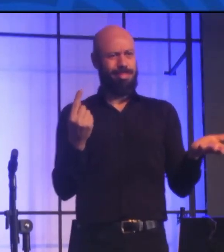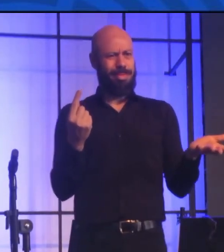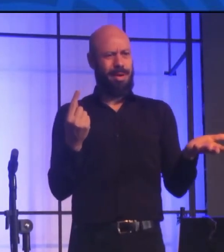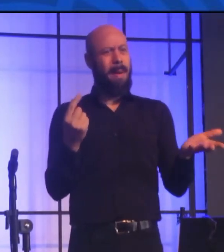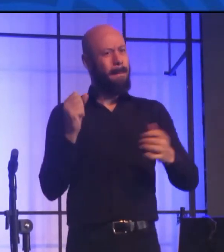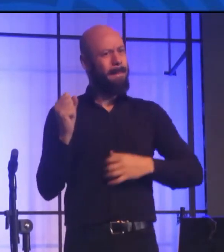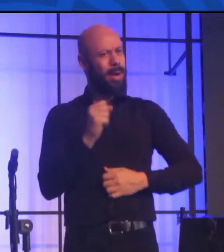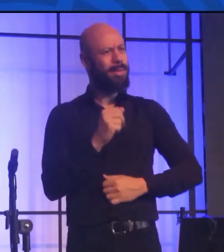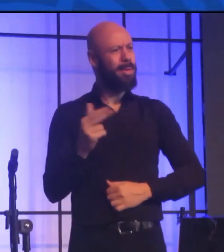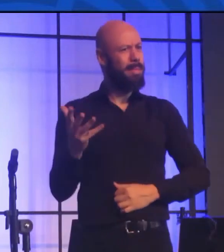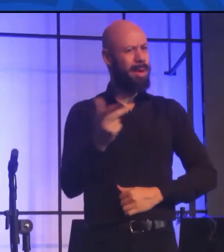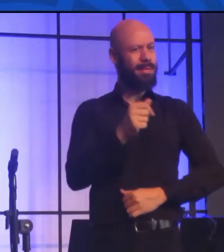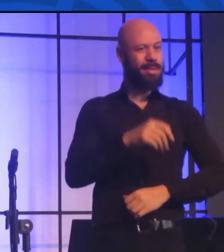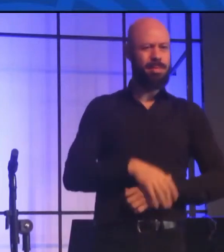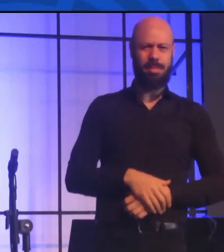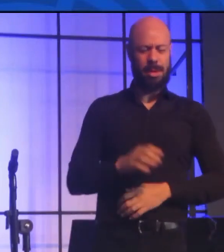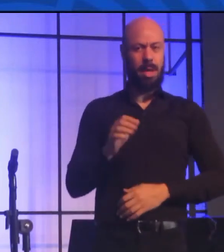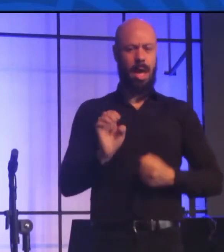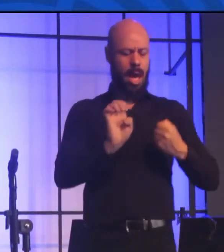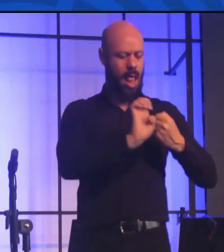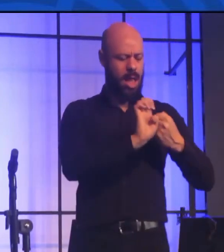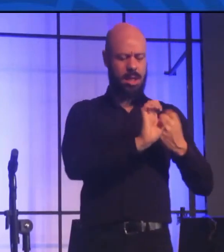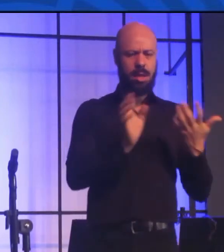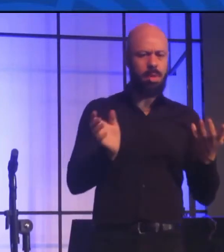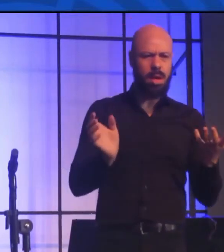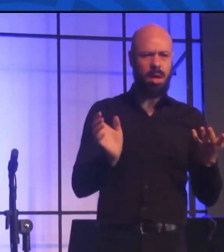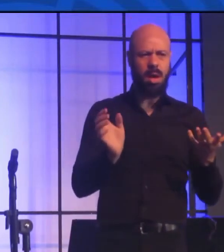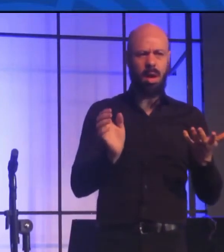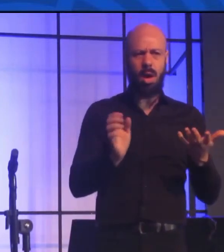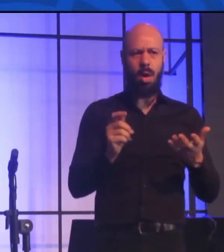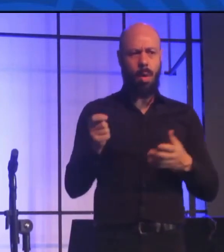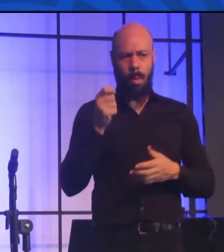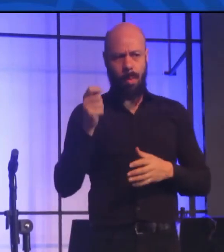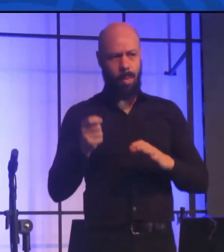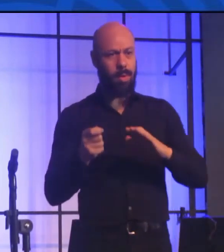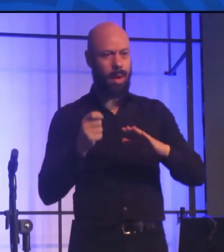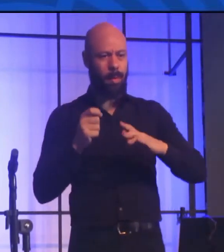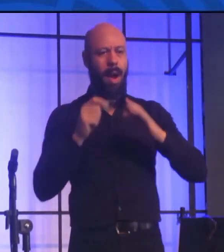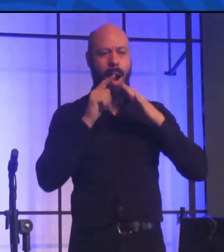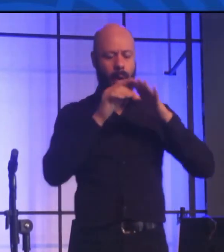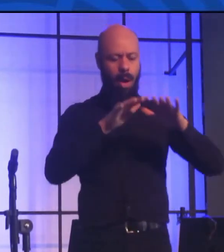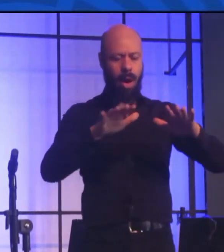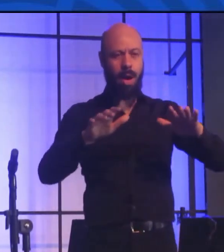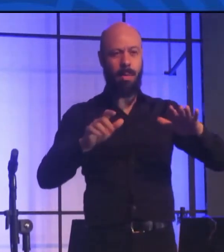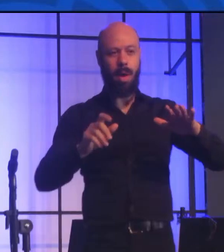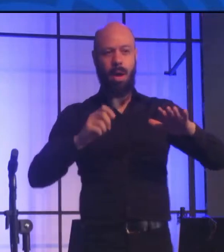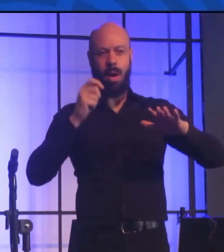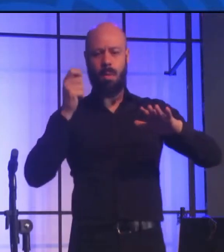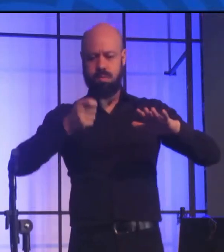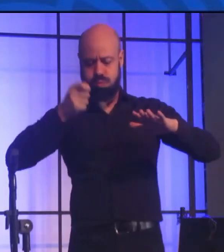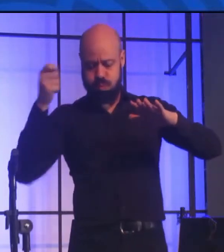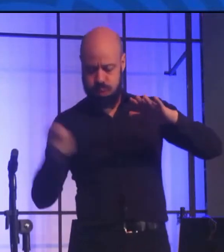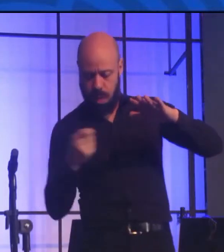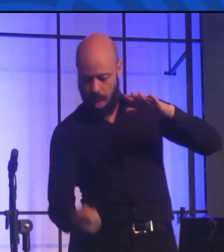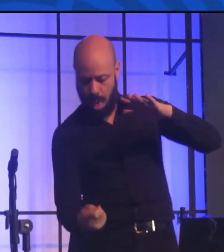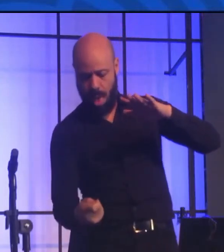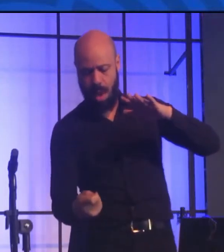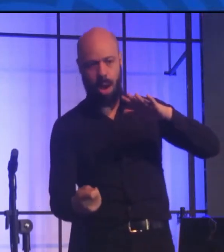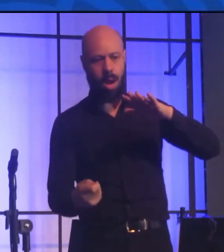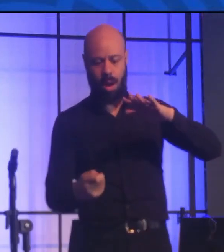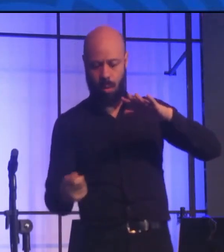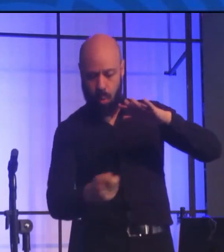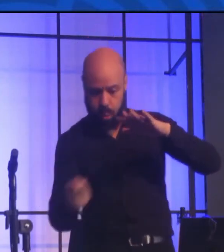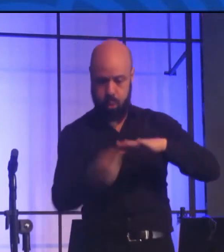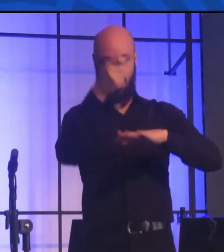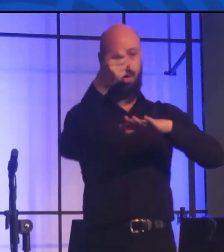de Eliseu fazer um machado flutuar. Uma ferramenta que para nós hoje talvez se caiu na água,